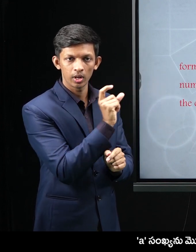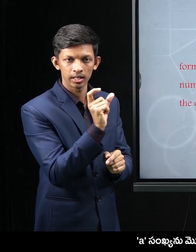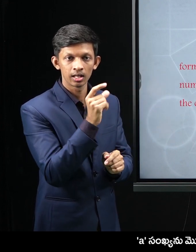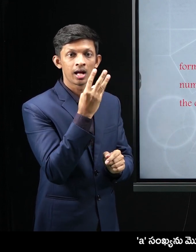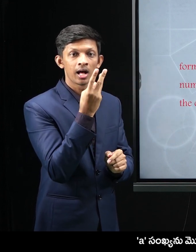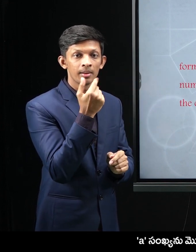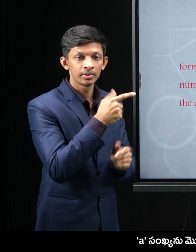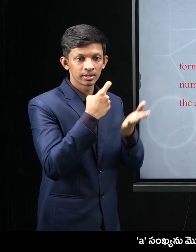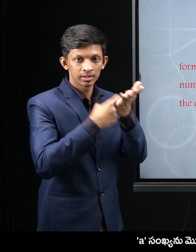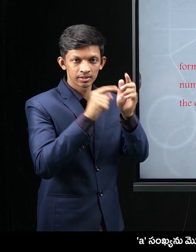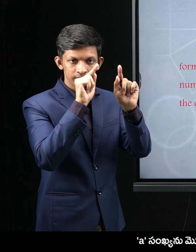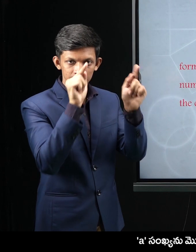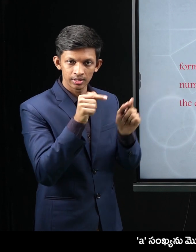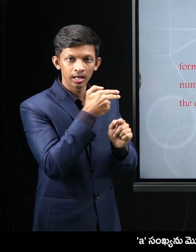సాధారణ నిష్పత్తి అంటారు.